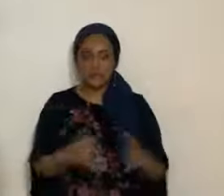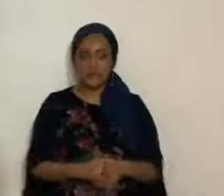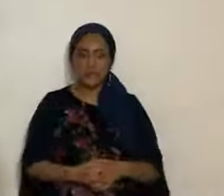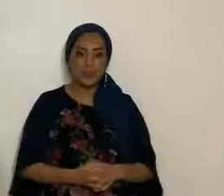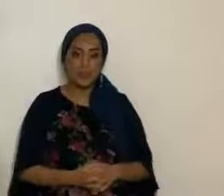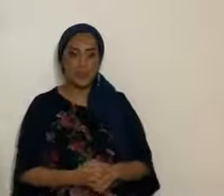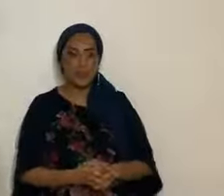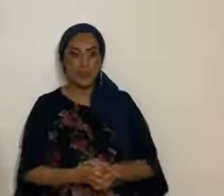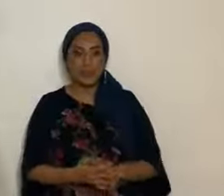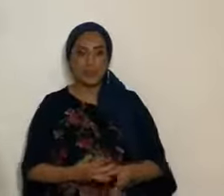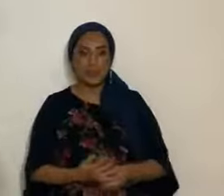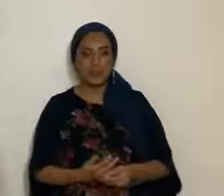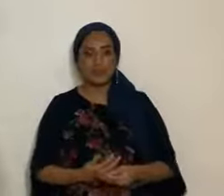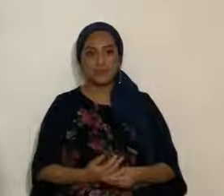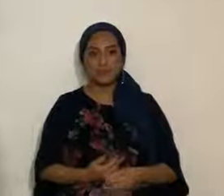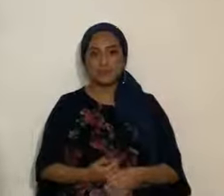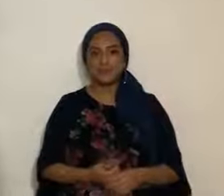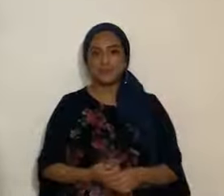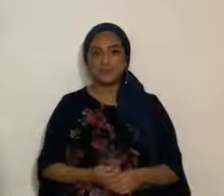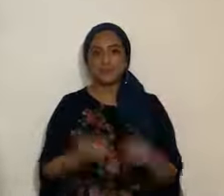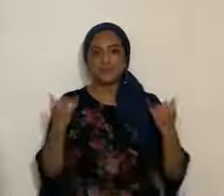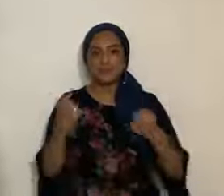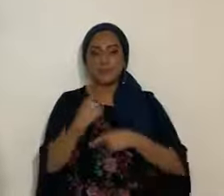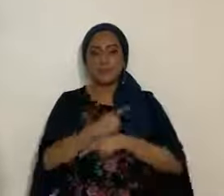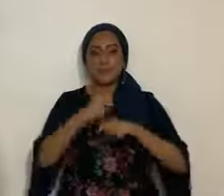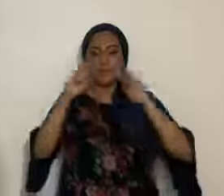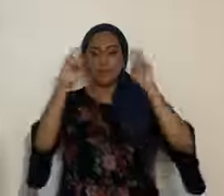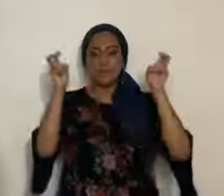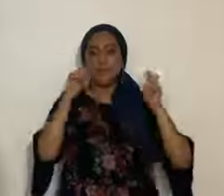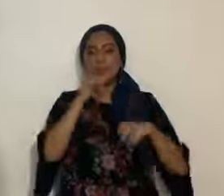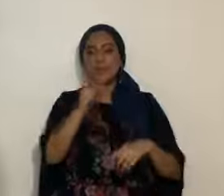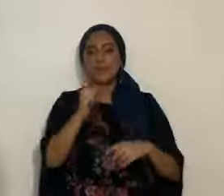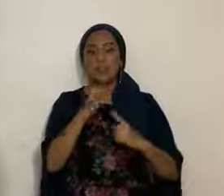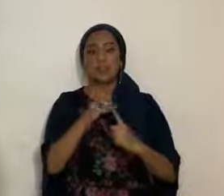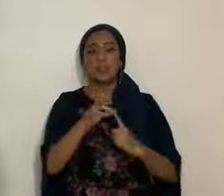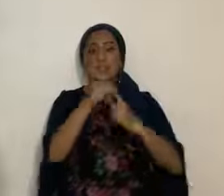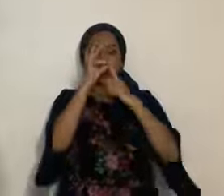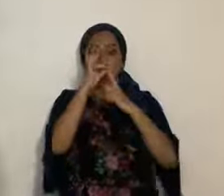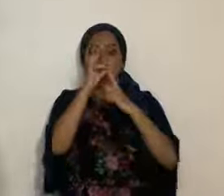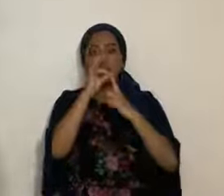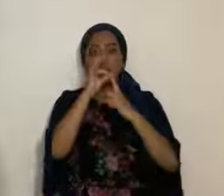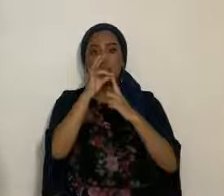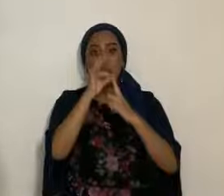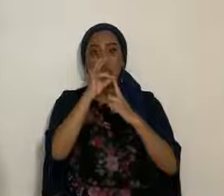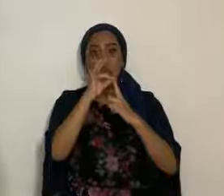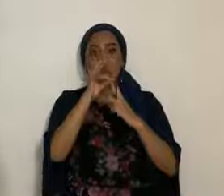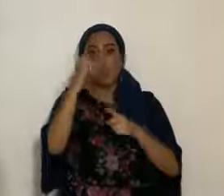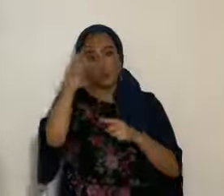Muy bien, este tema tiene por título El privilegio de ser llamado al servicio del Eterno.